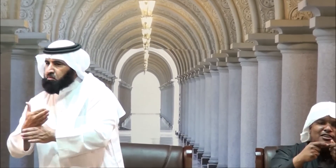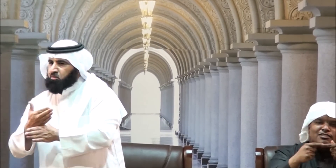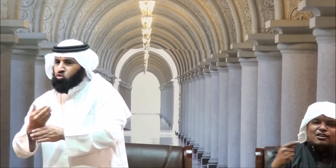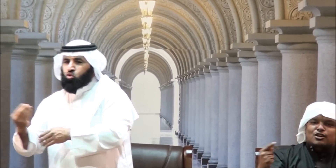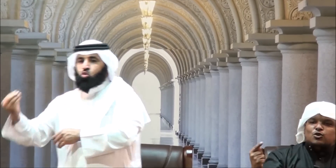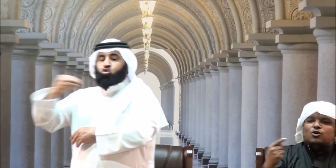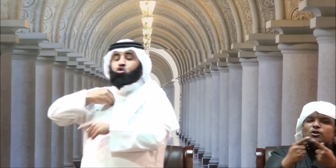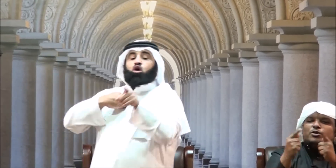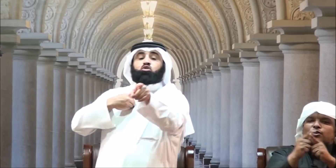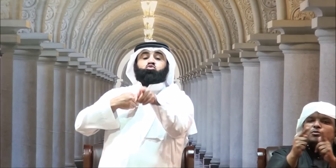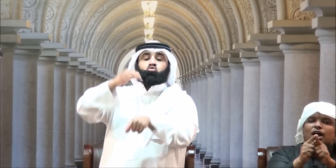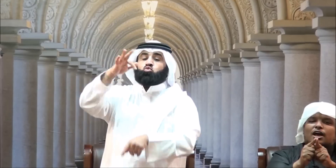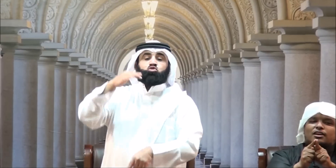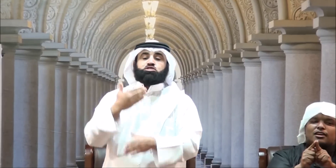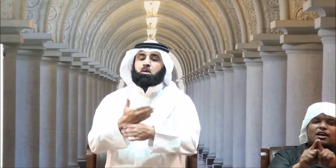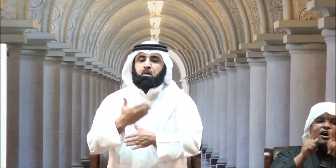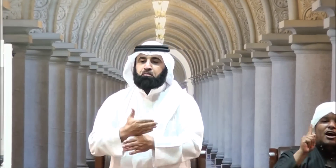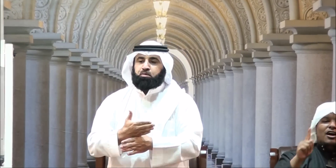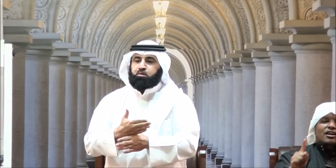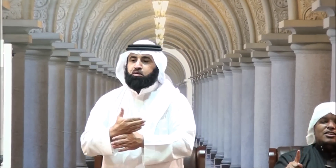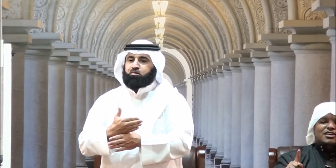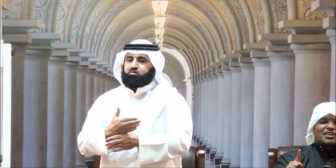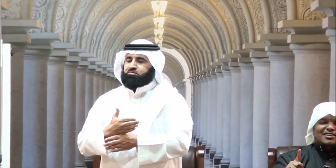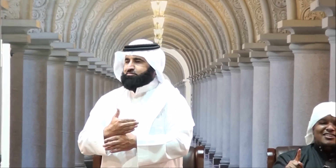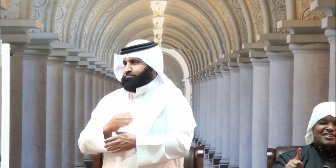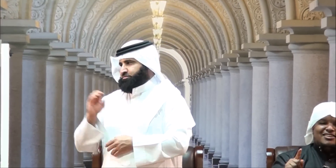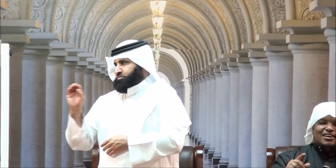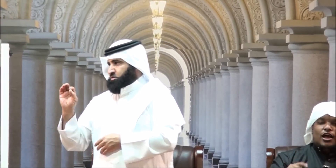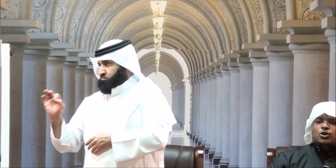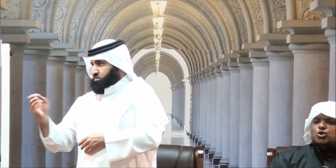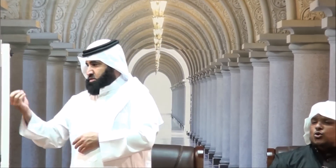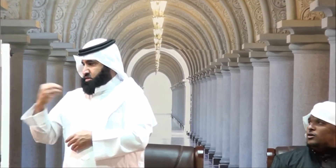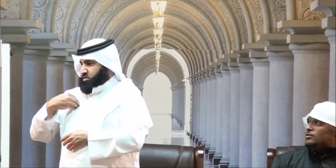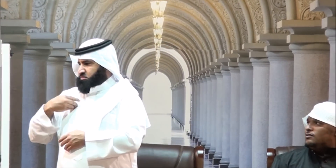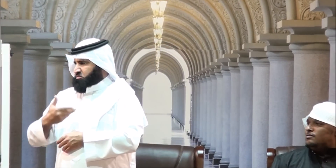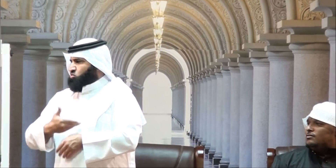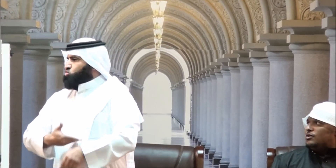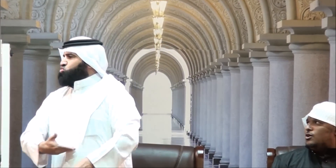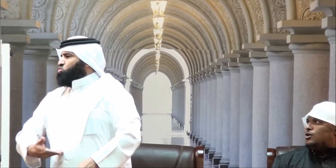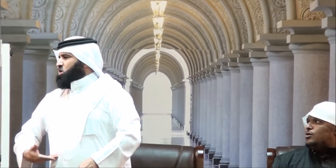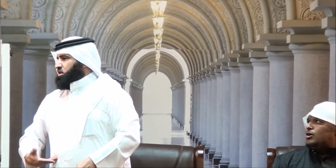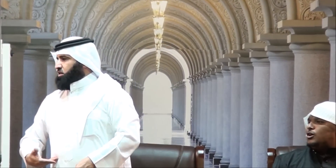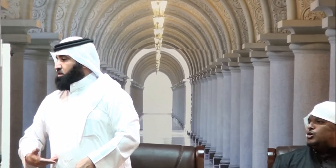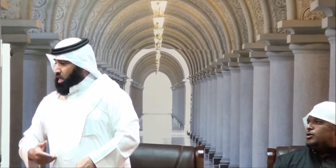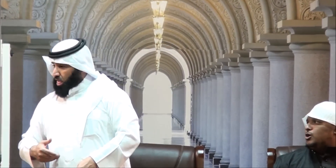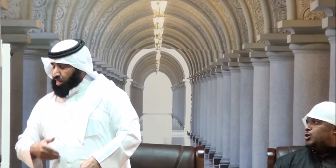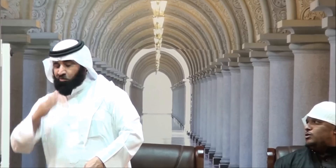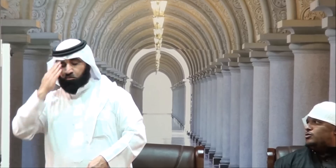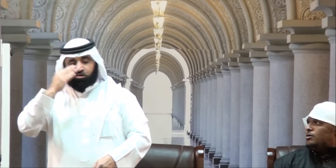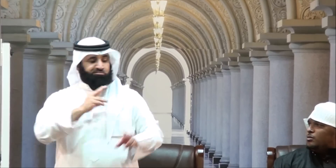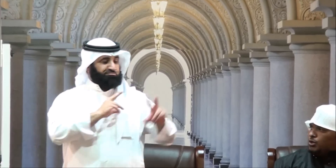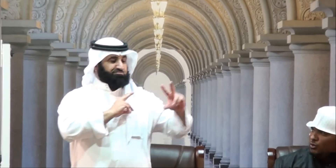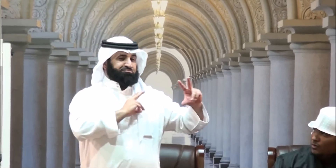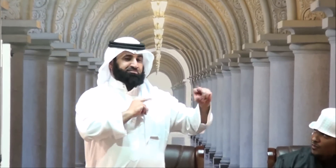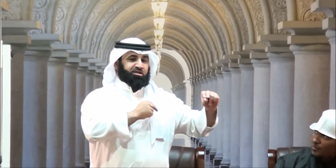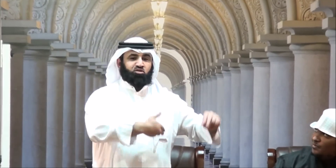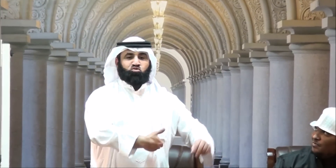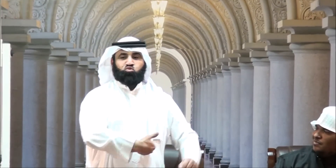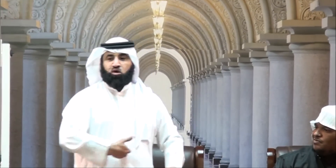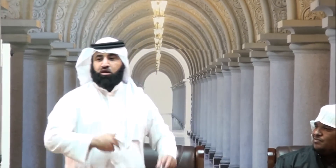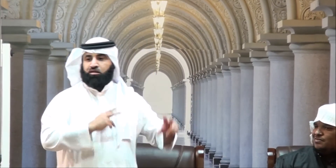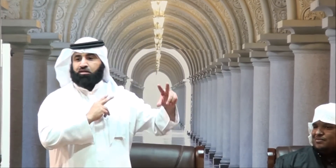ليش خرجت؟ كل منهم قال أخرجني الجوع كلهم خرجوا من الجوع بسبب الجوع